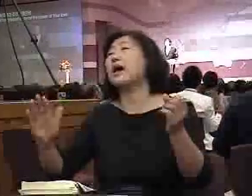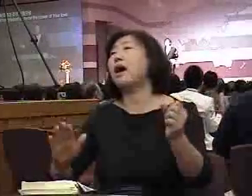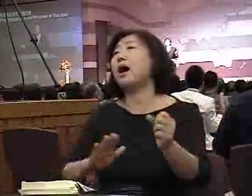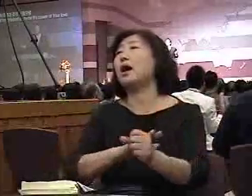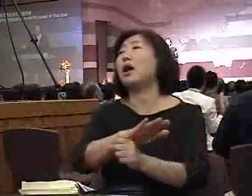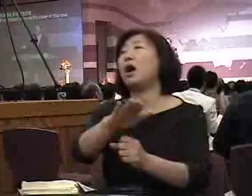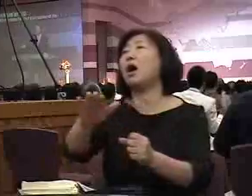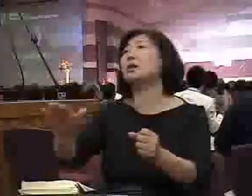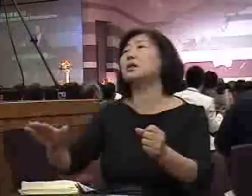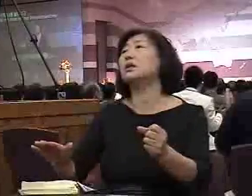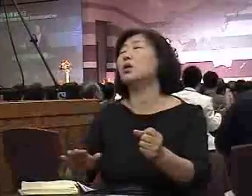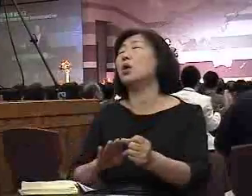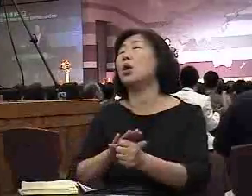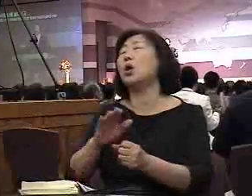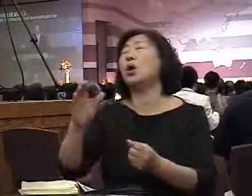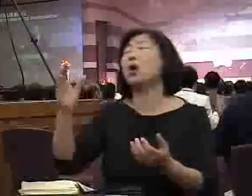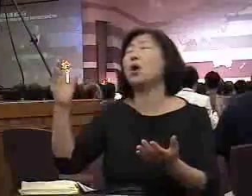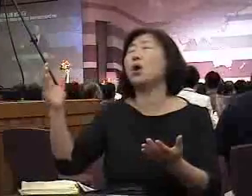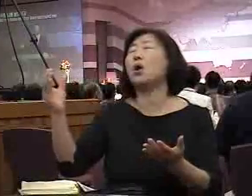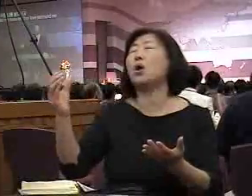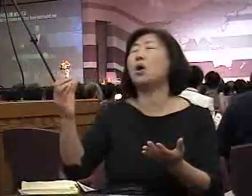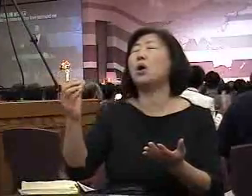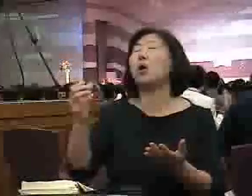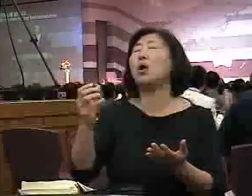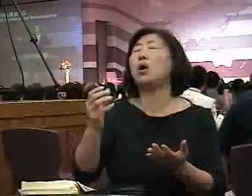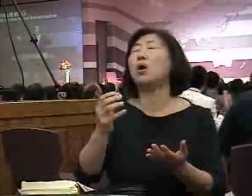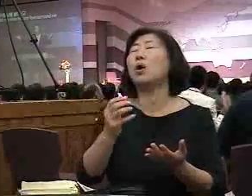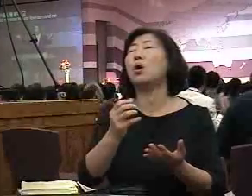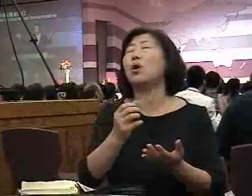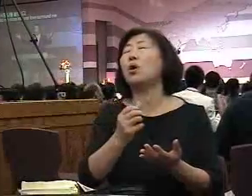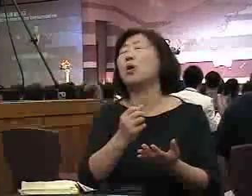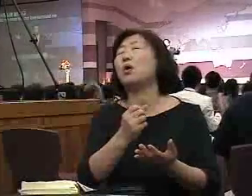주의 사랑으로